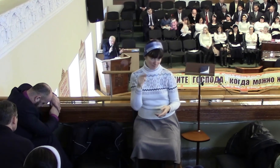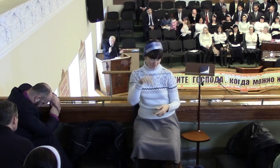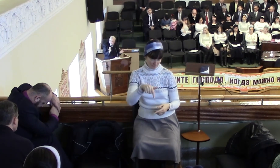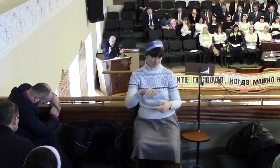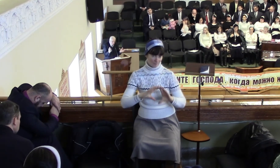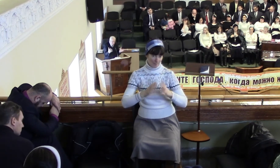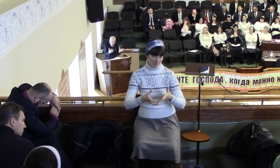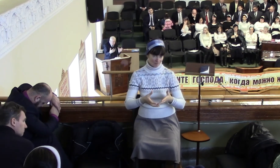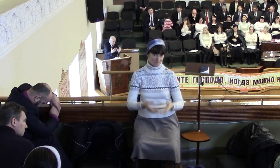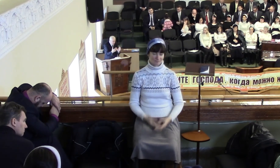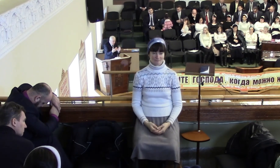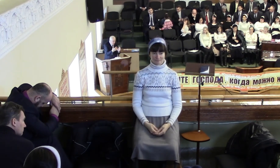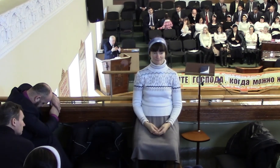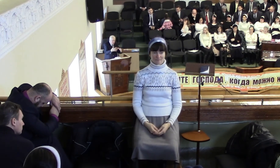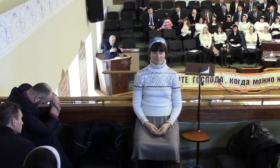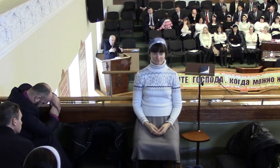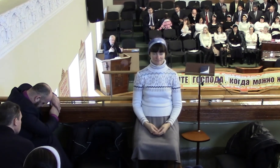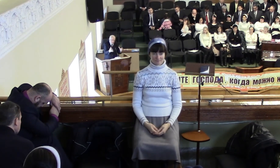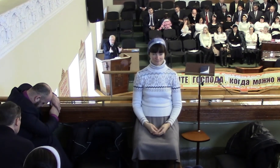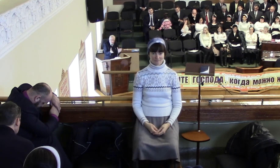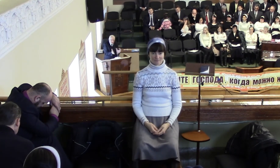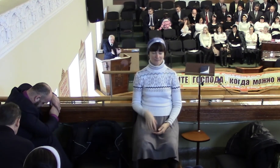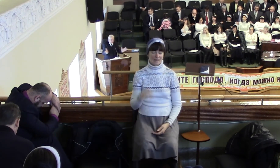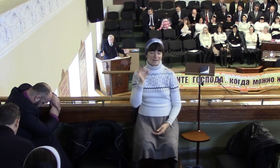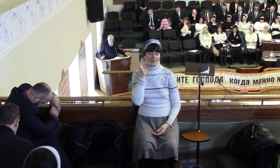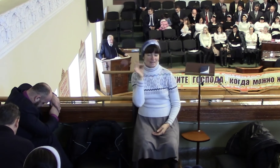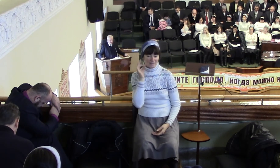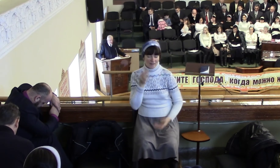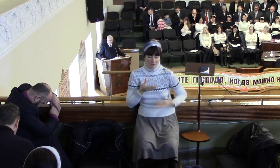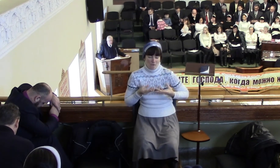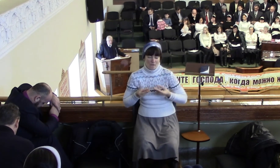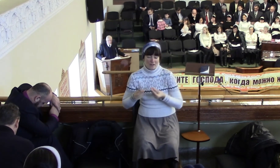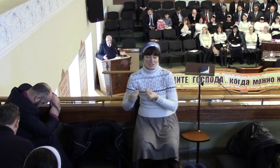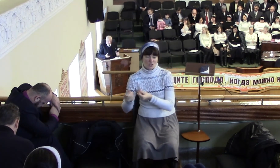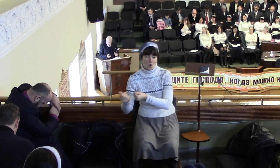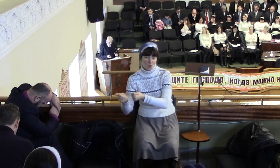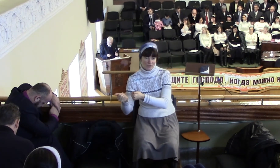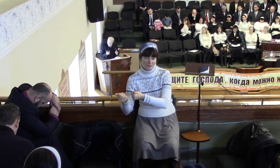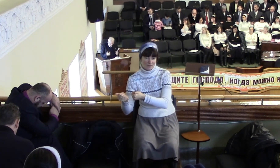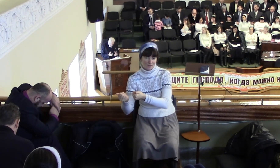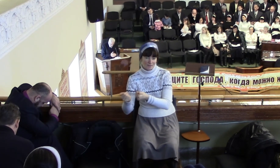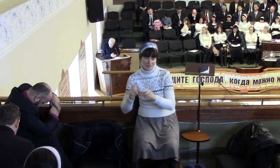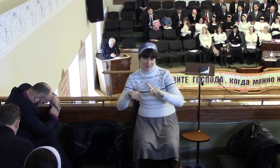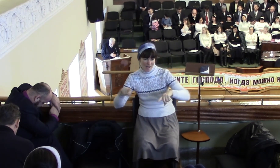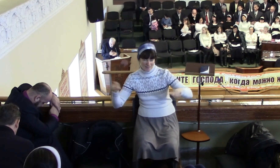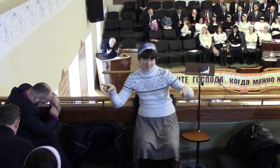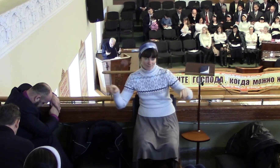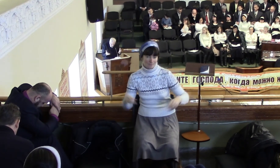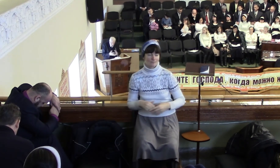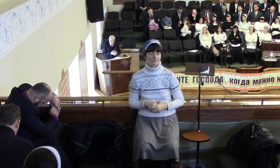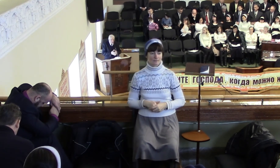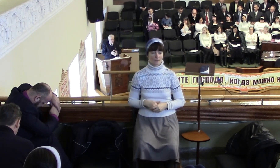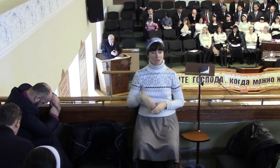знаете, хитростью обходит и вовлекает человека к себе. И, друзья дорогие,